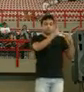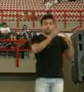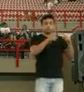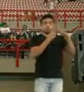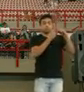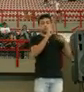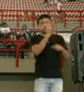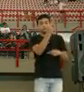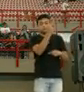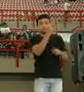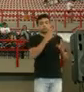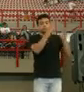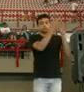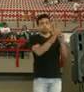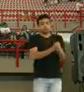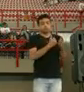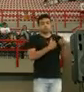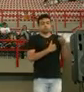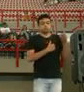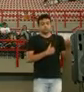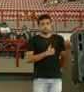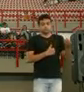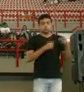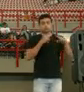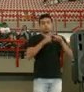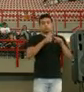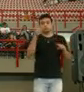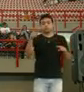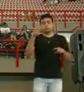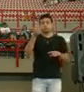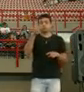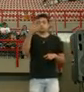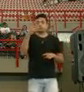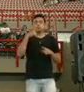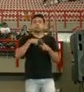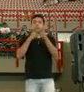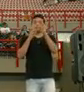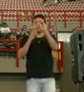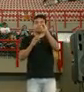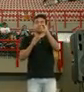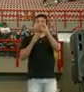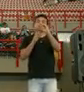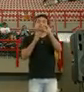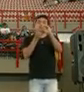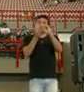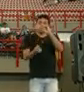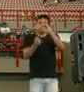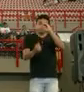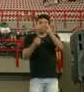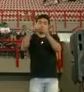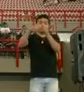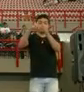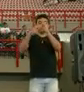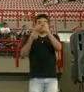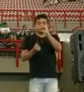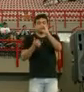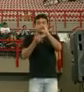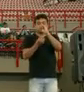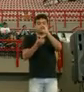quanto? Ó? 16. Vamos ver por que é 64 do oxigênio. Quem lembra quanto é a massa atômica do oxigênio?